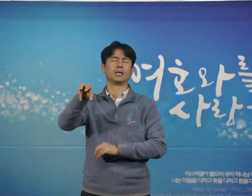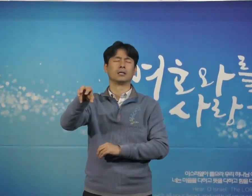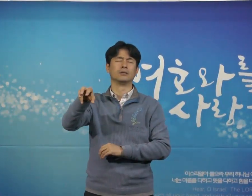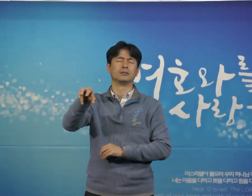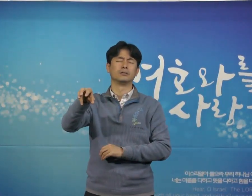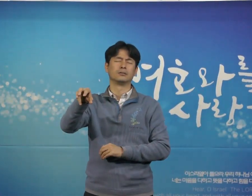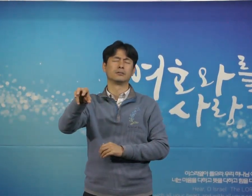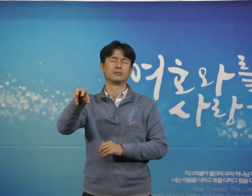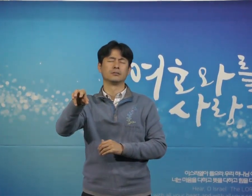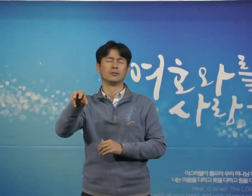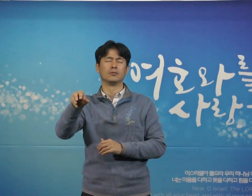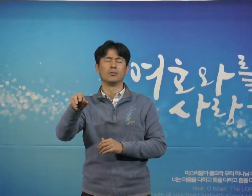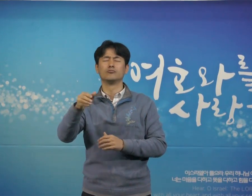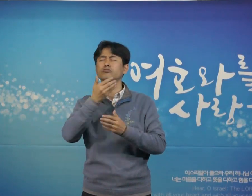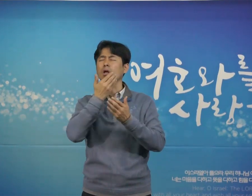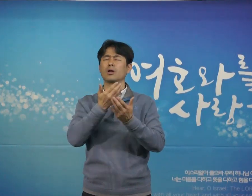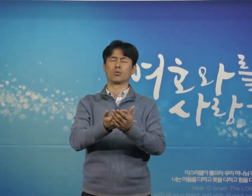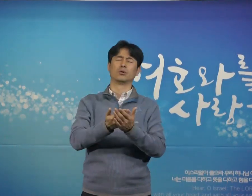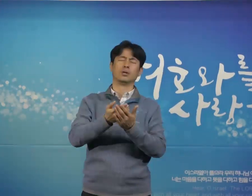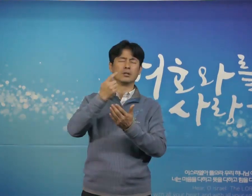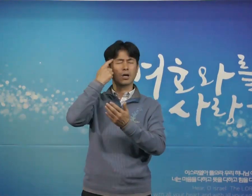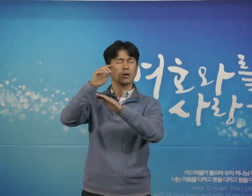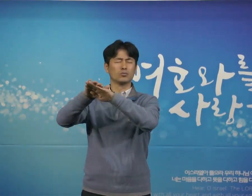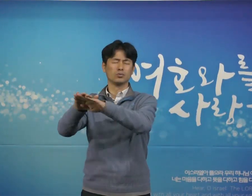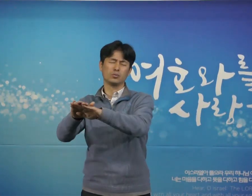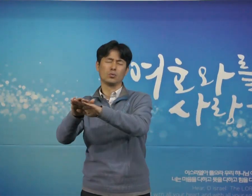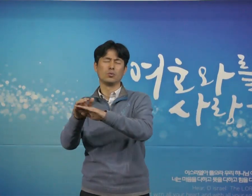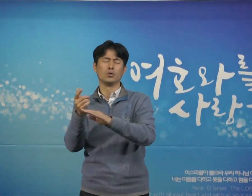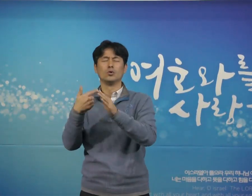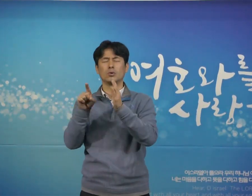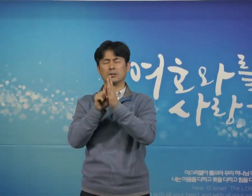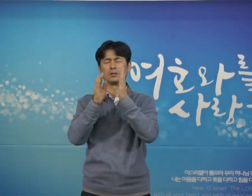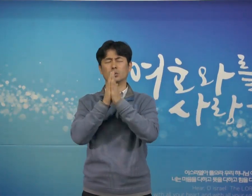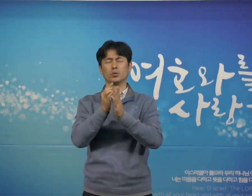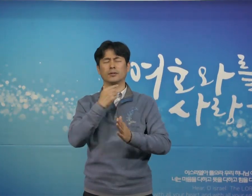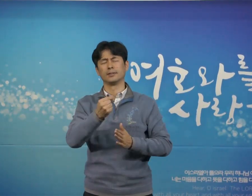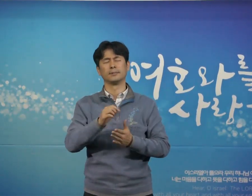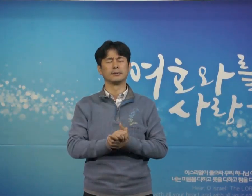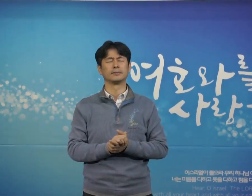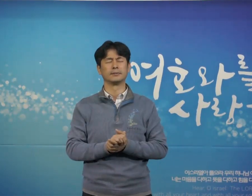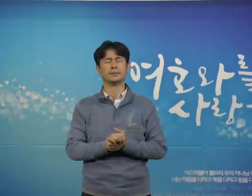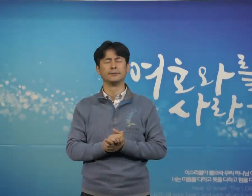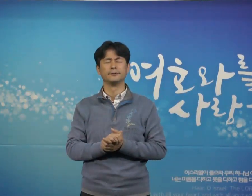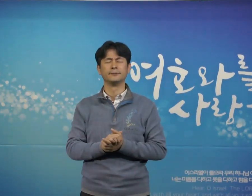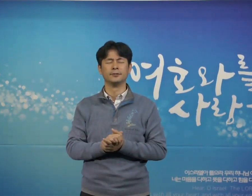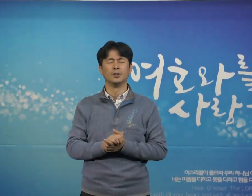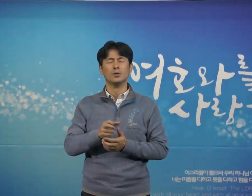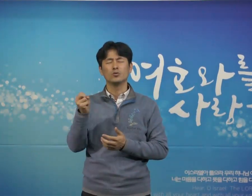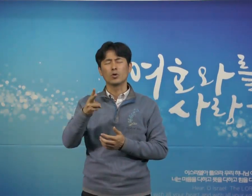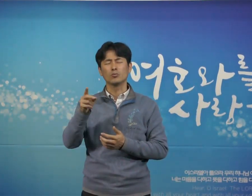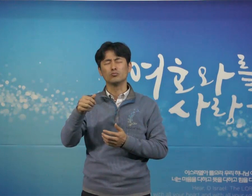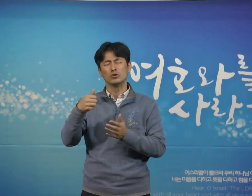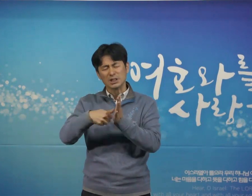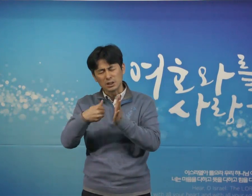그 매체를 통해서 그렇게 나아가길 원합니다. 위에서 기도하길 원합니다.